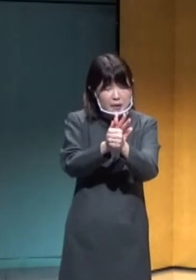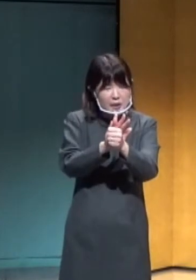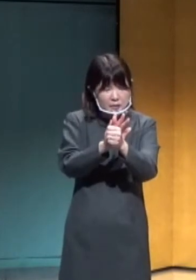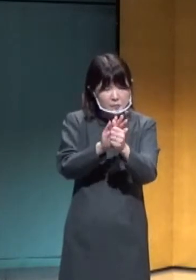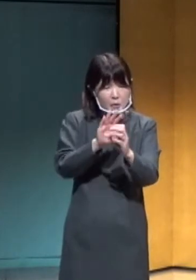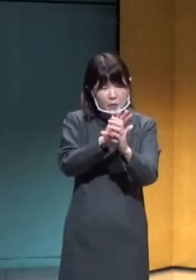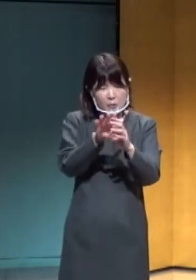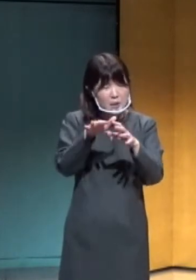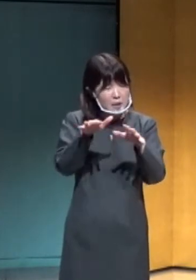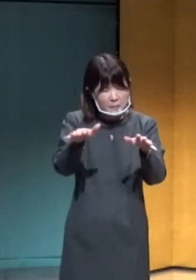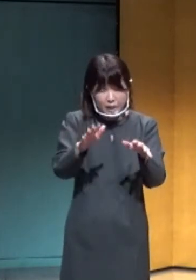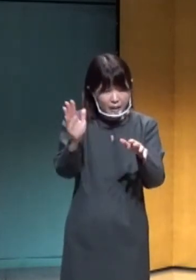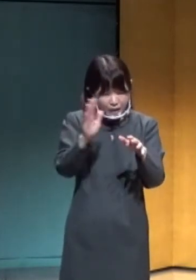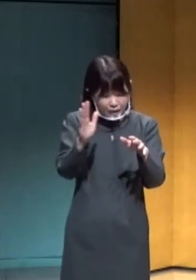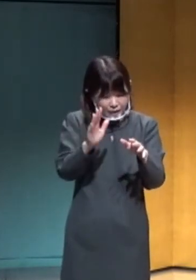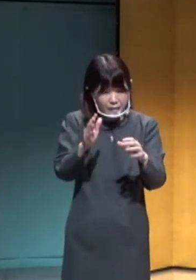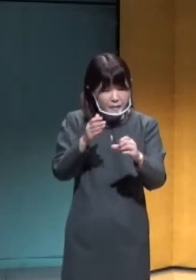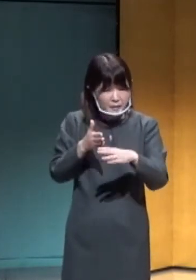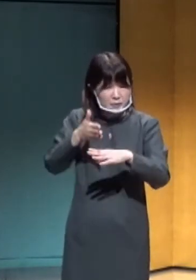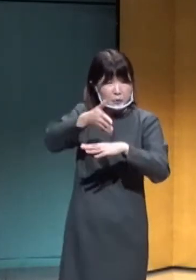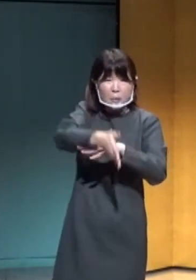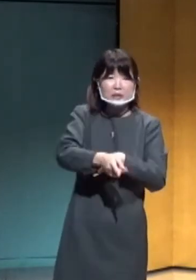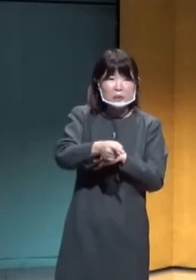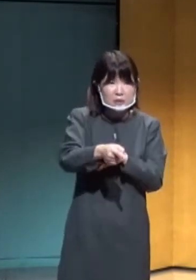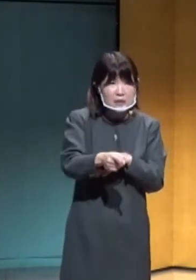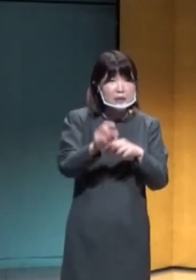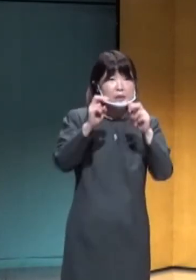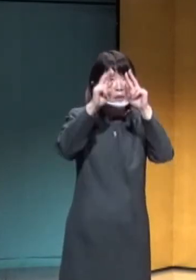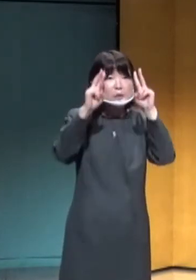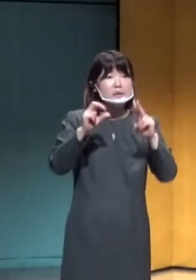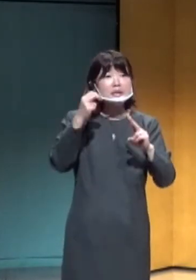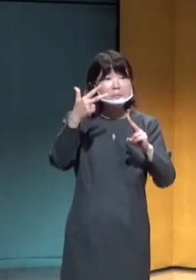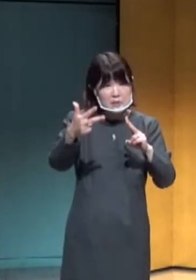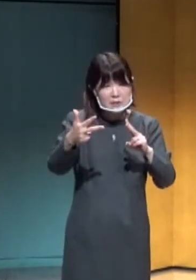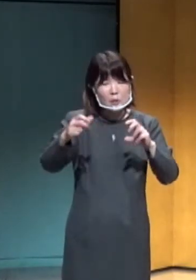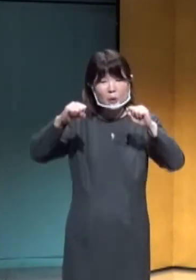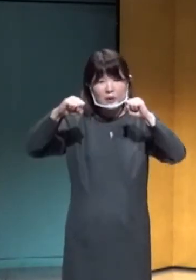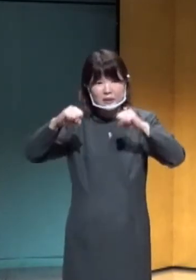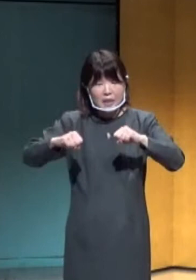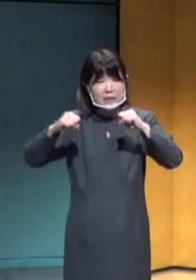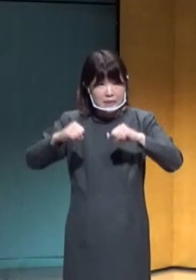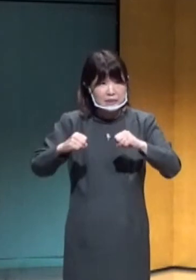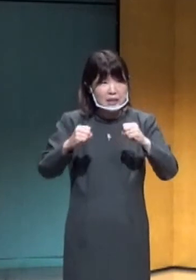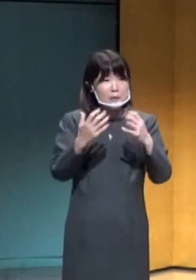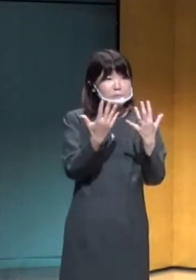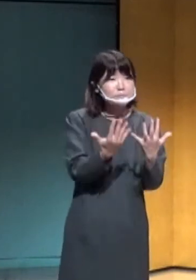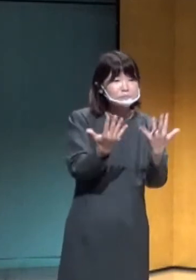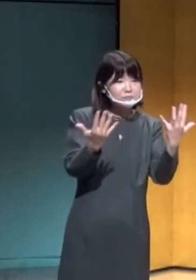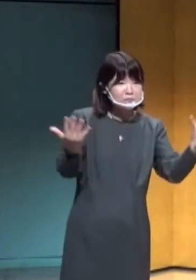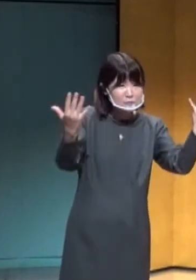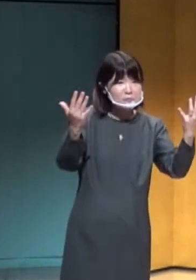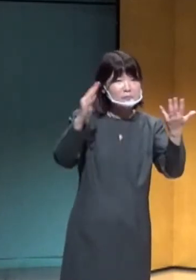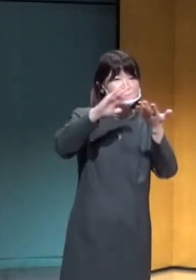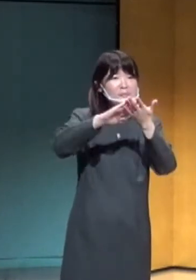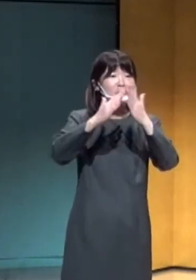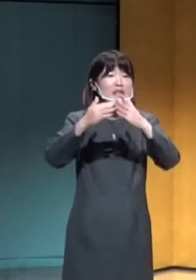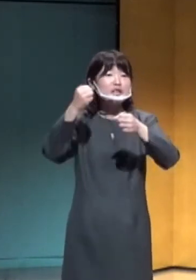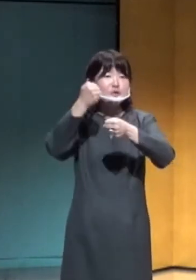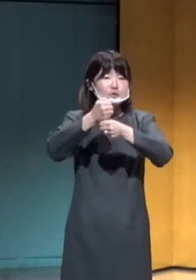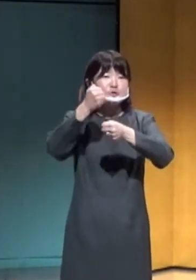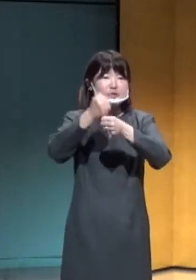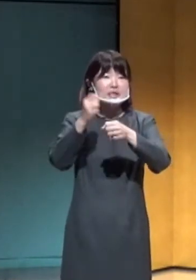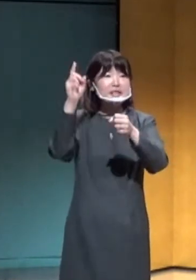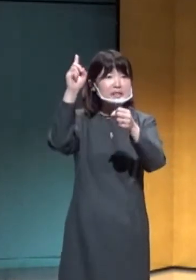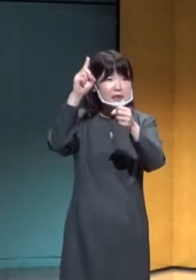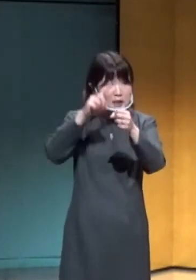ましたけれども、50周年を迎える富士見市をさらに元気で、活力あふれる町にしていくためにも、皆